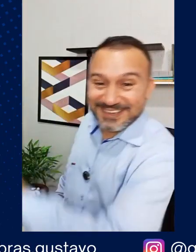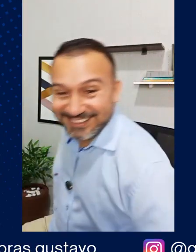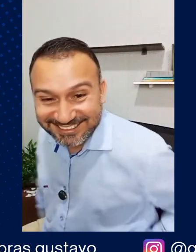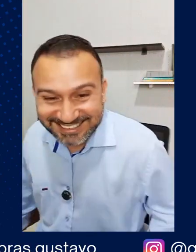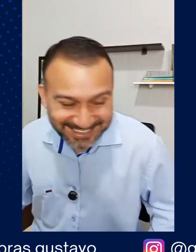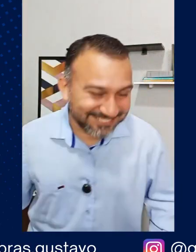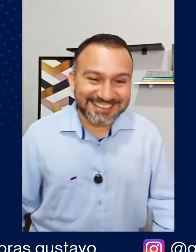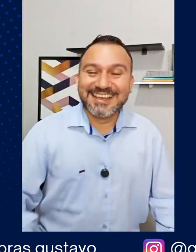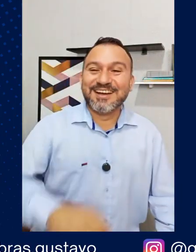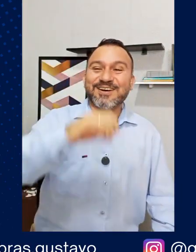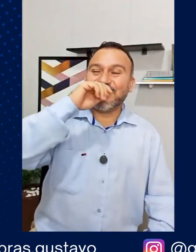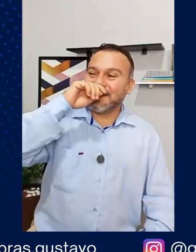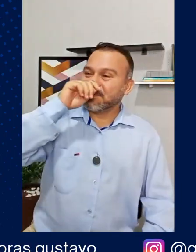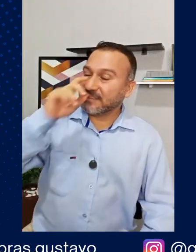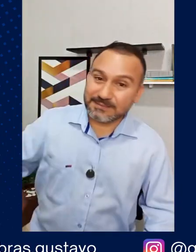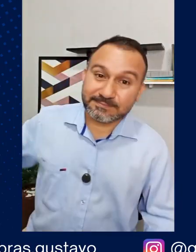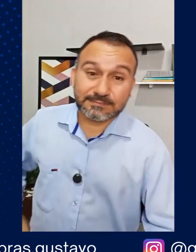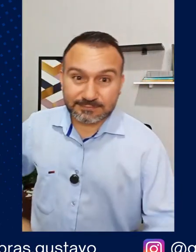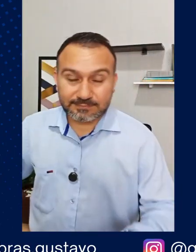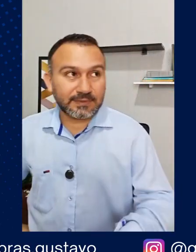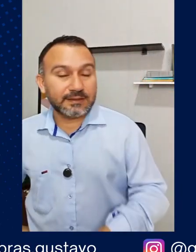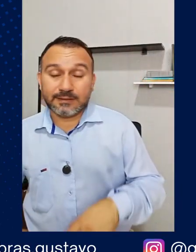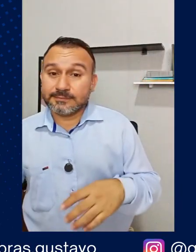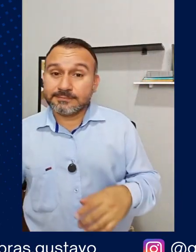falando de mim lá na live. Ó,